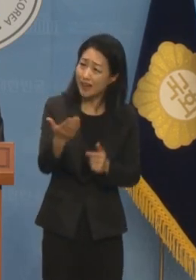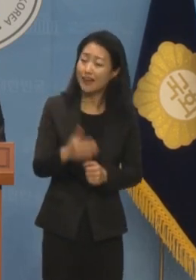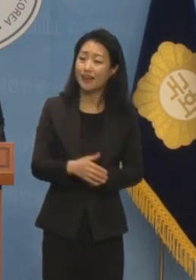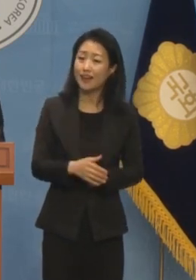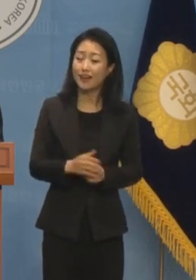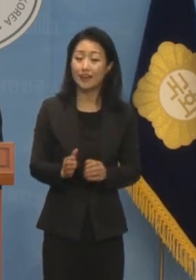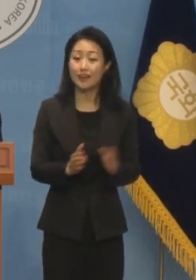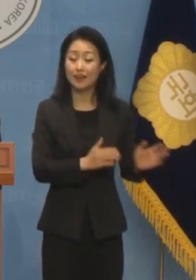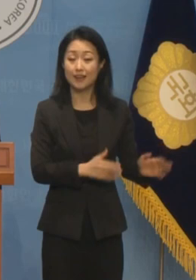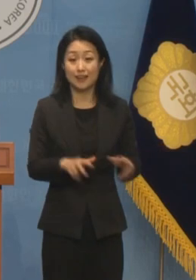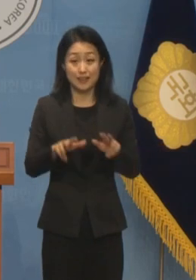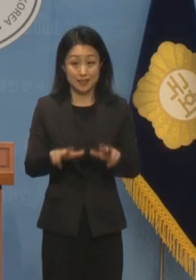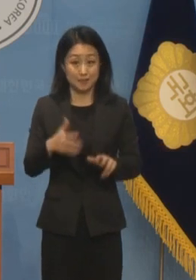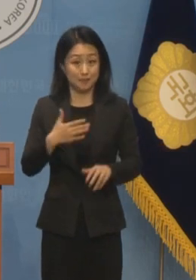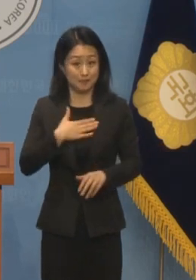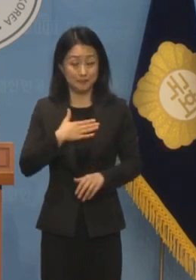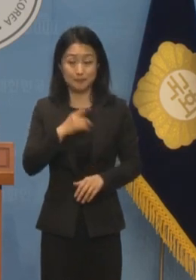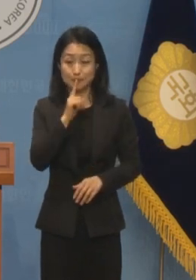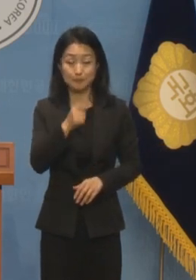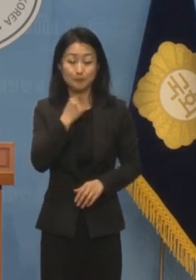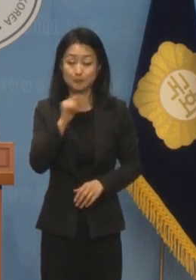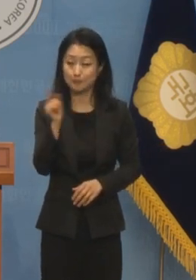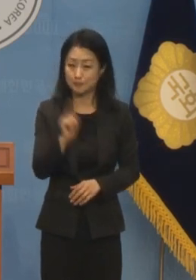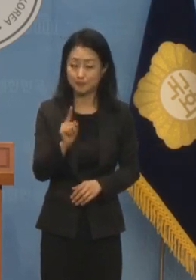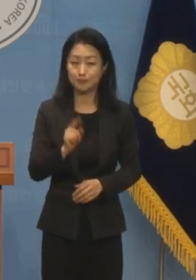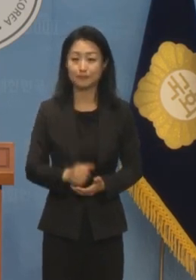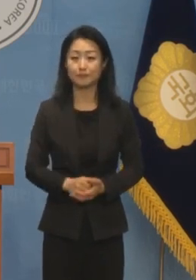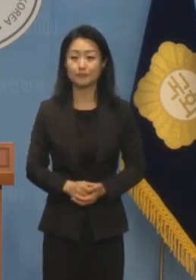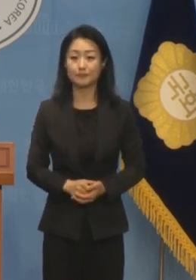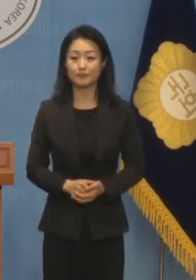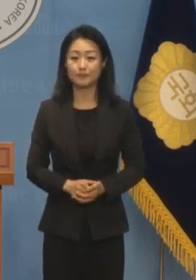저는 이렇게 말하고자 합니다.